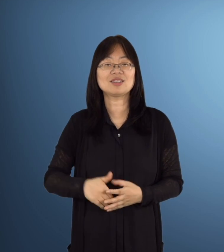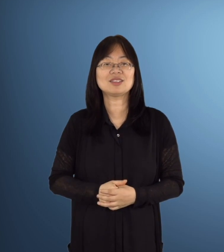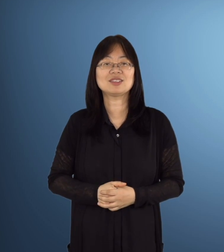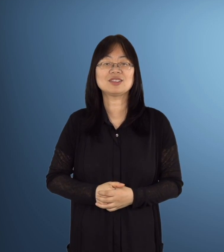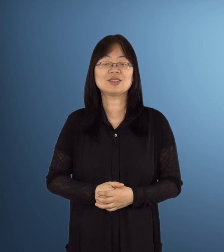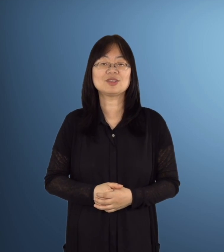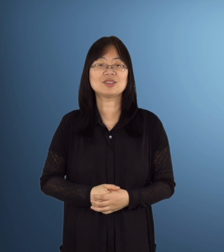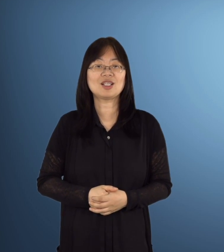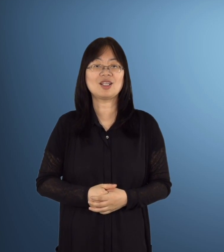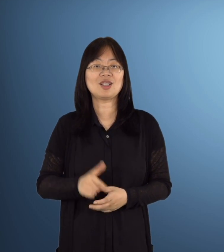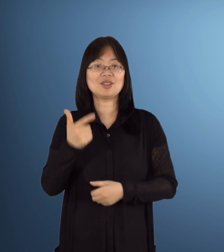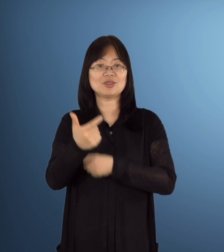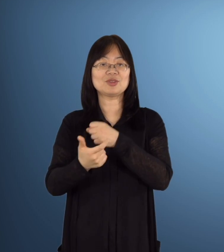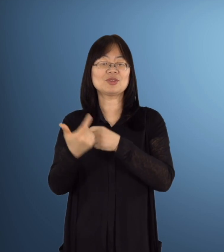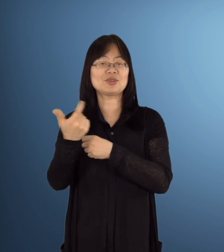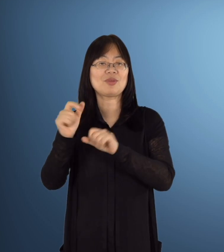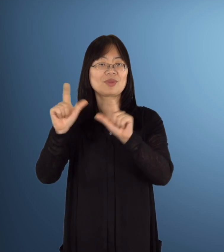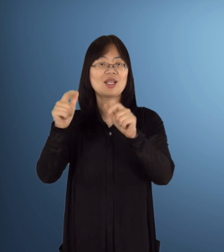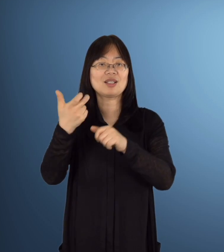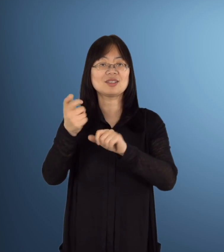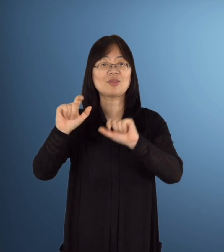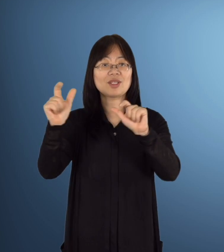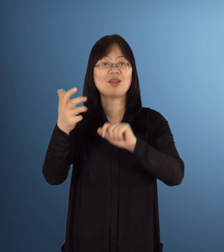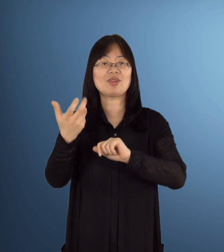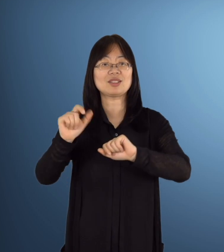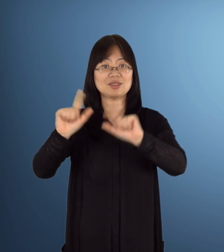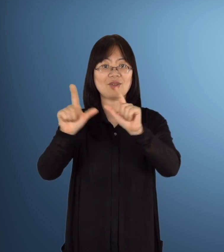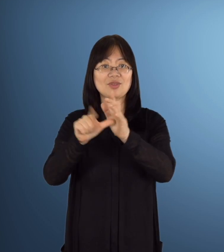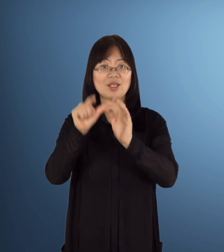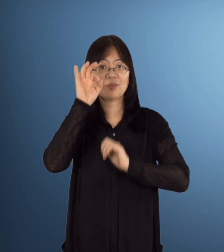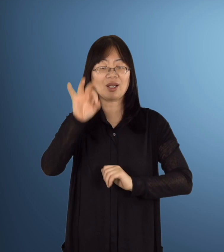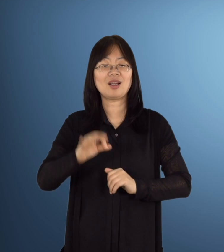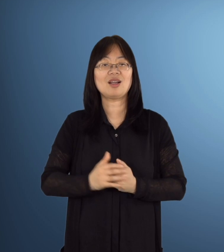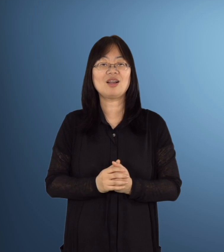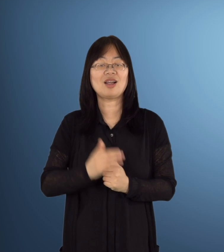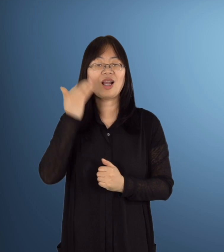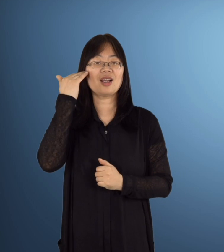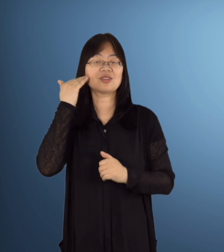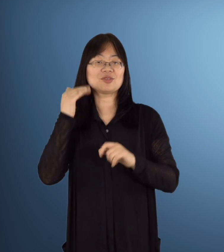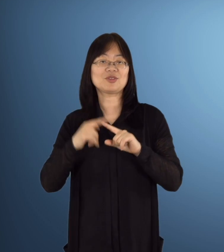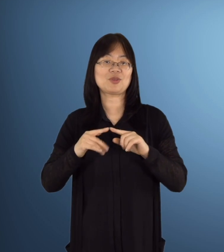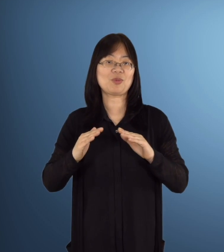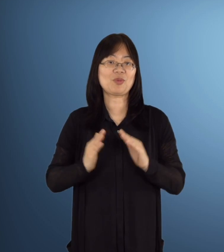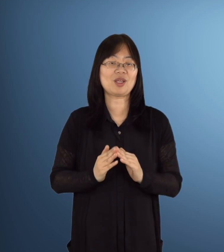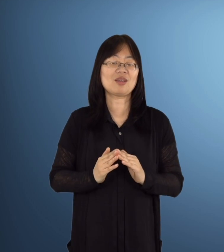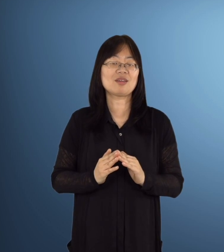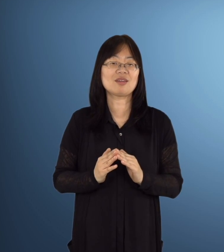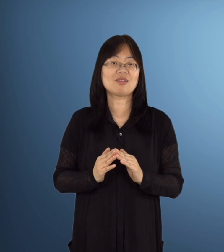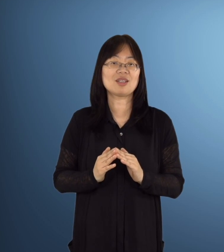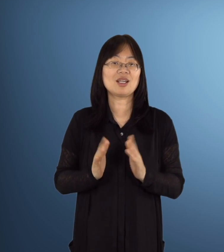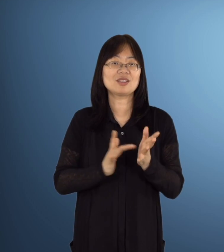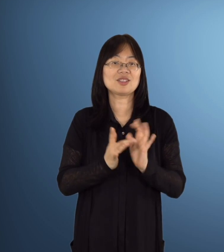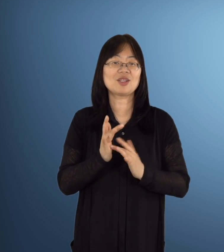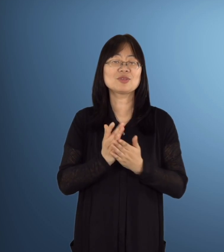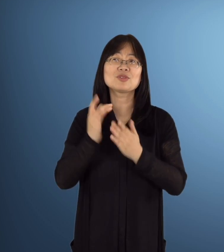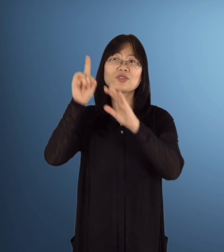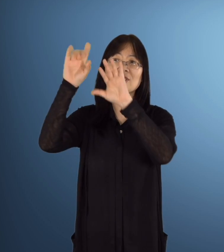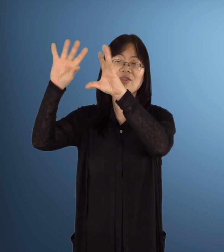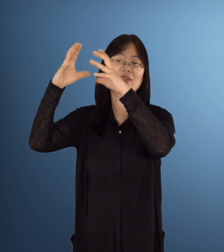지난 60년대, 70년대, 80년대는 한국 교회가